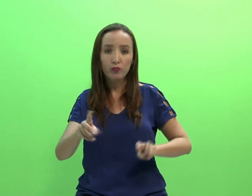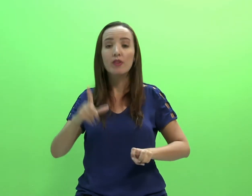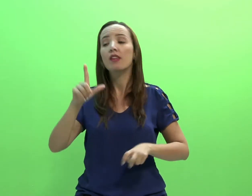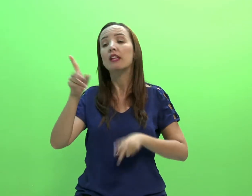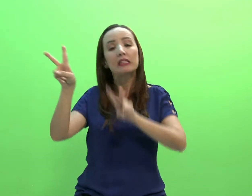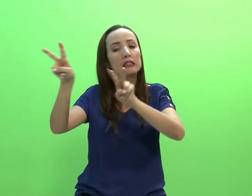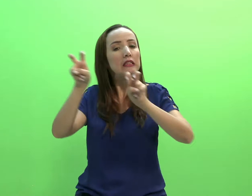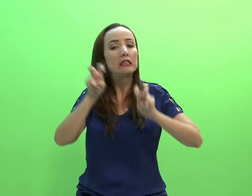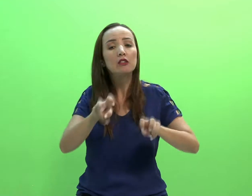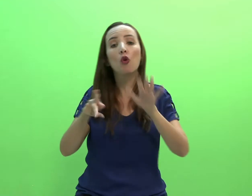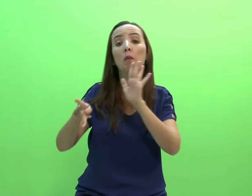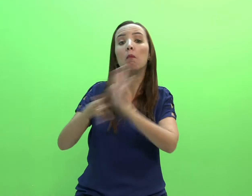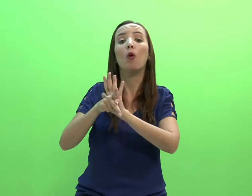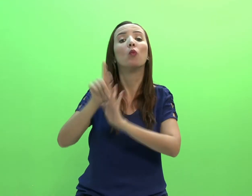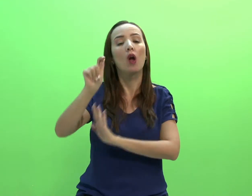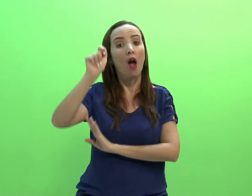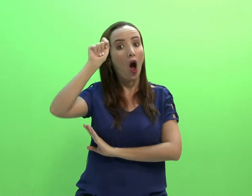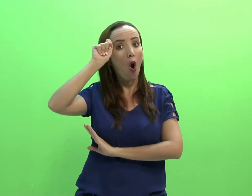como se dá a citação